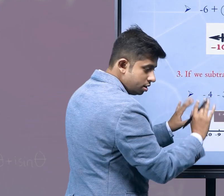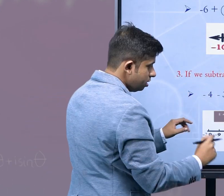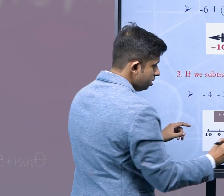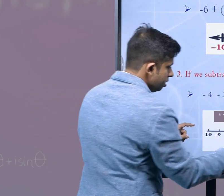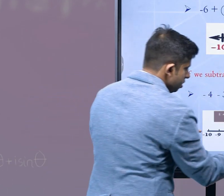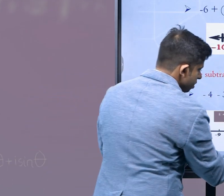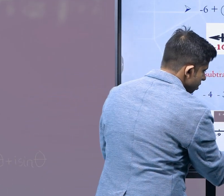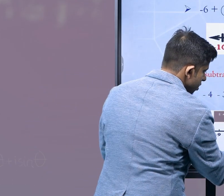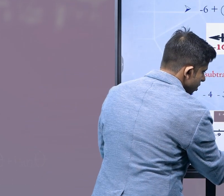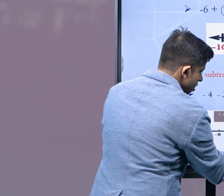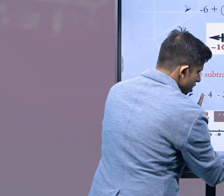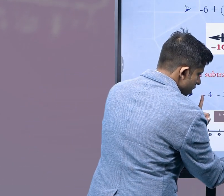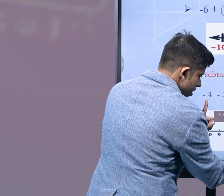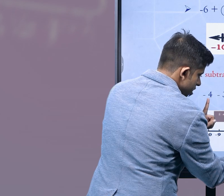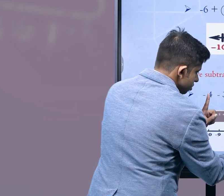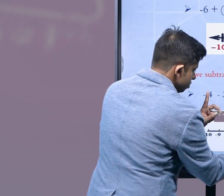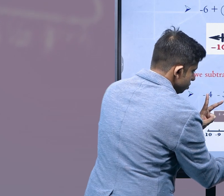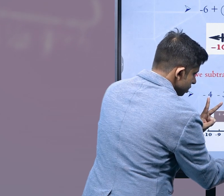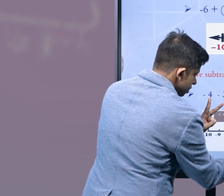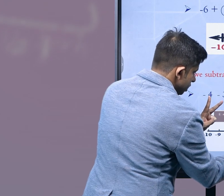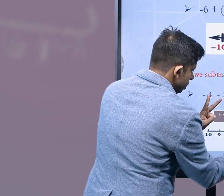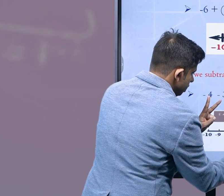-4 - 3 is equals to -7.